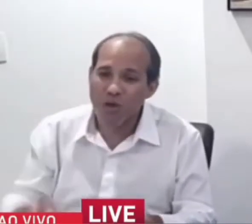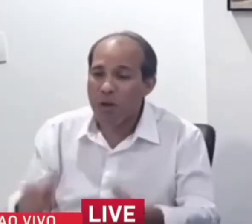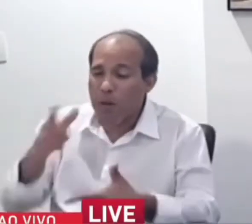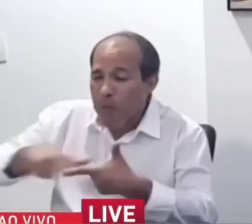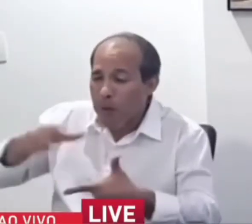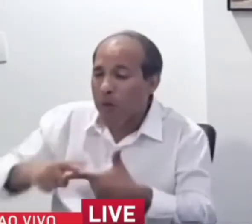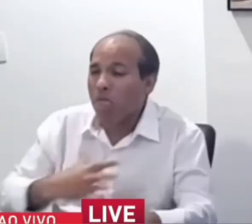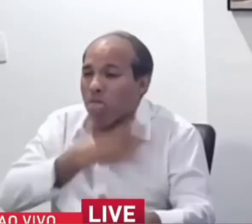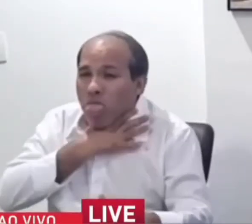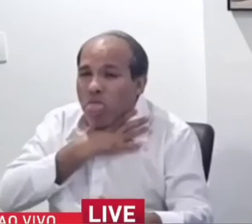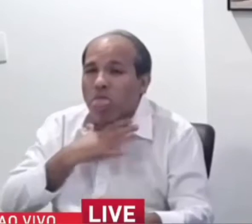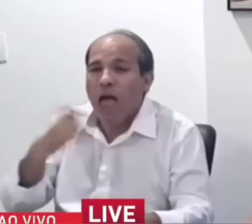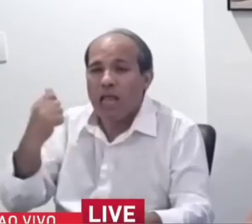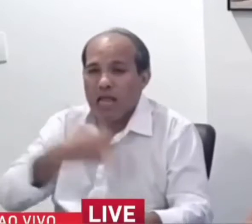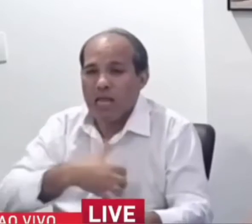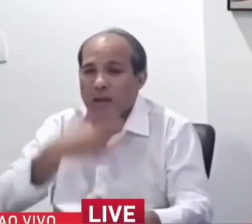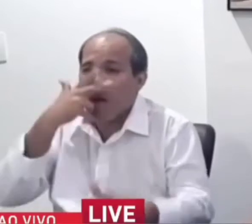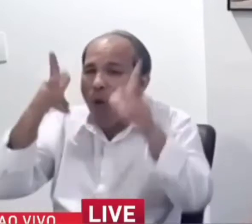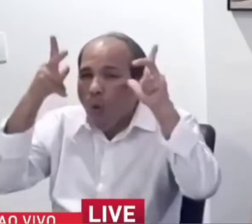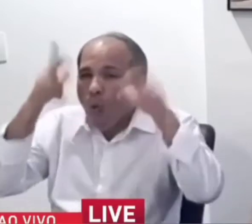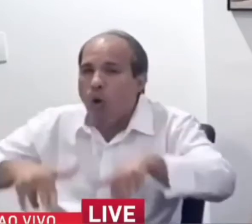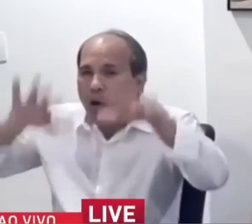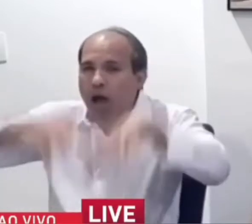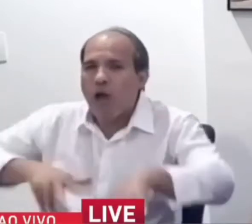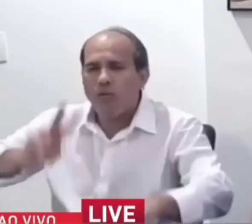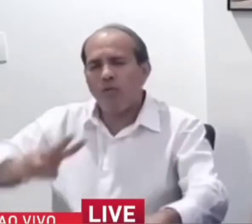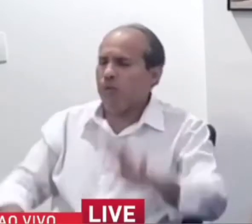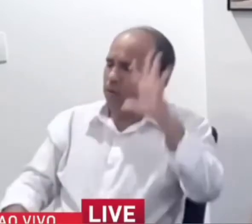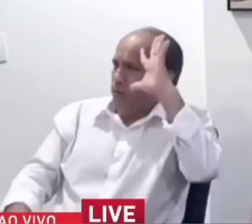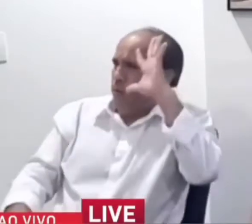ao desastre da Venezuela. Olha,